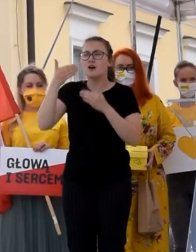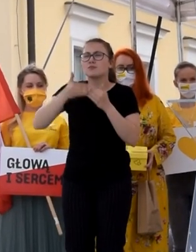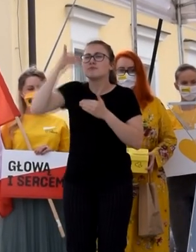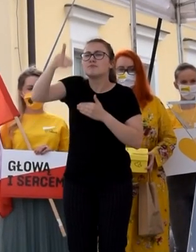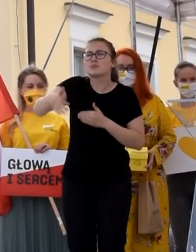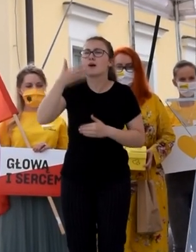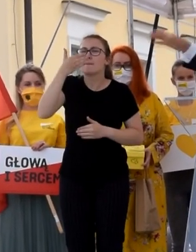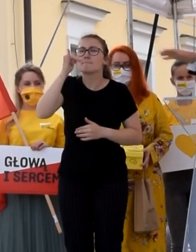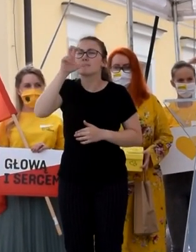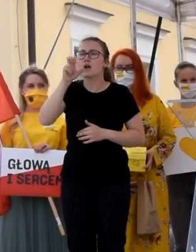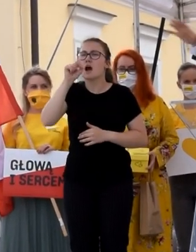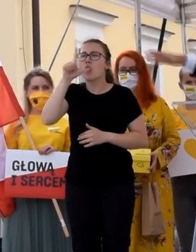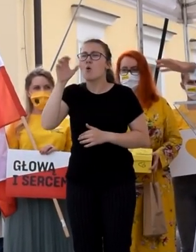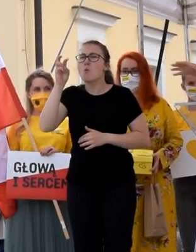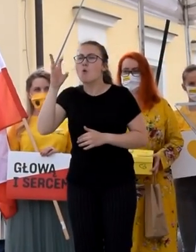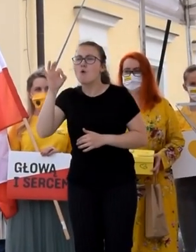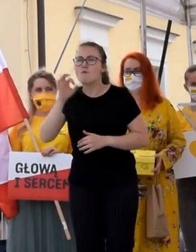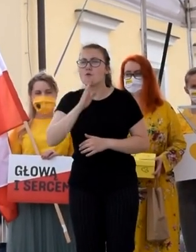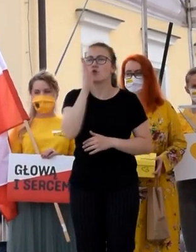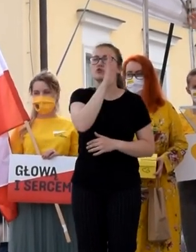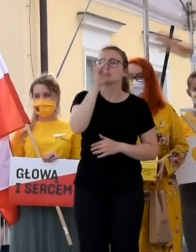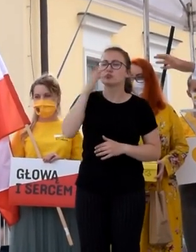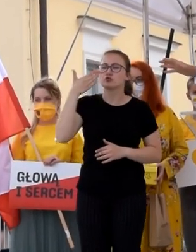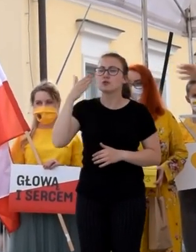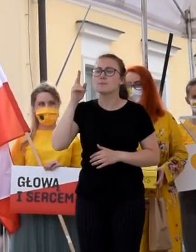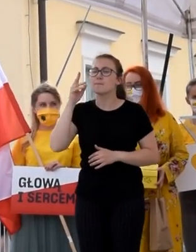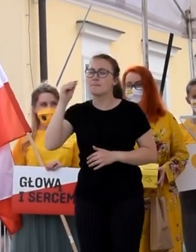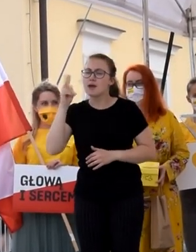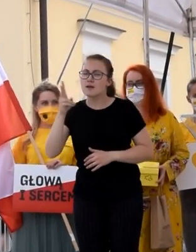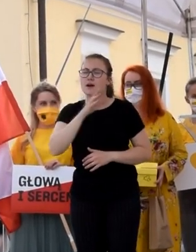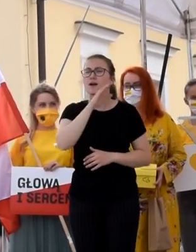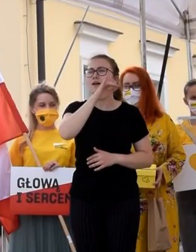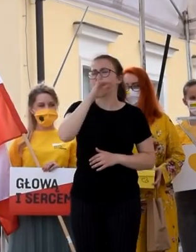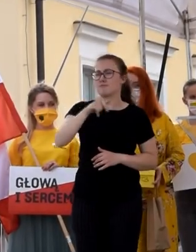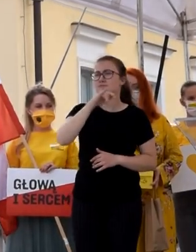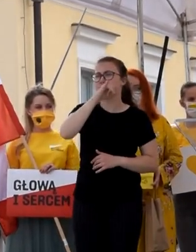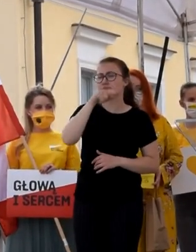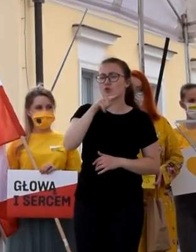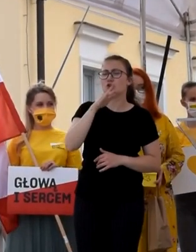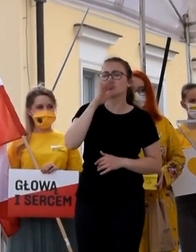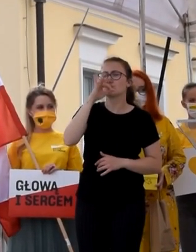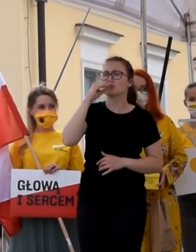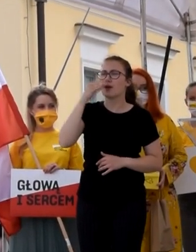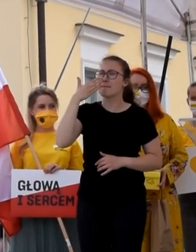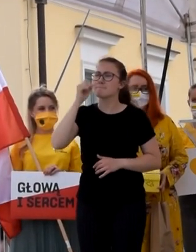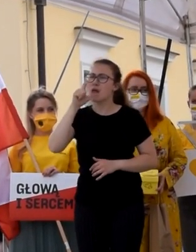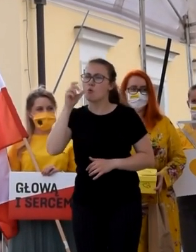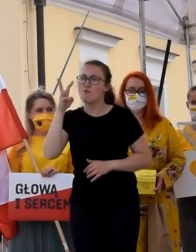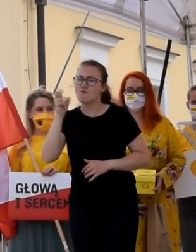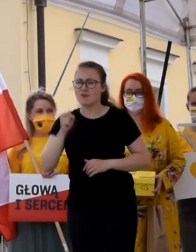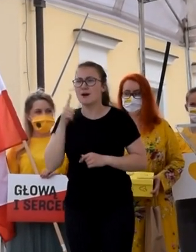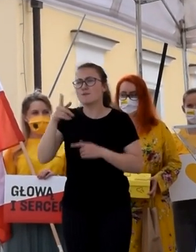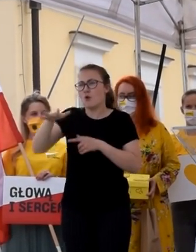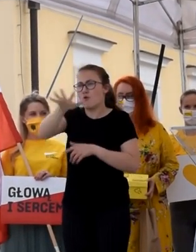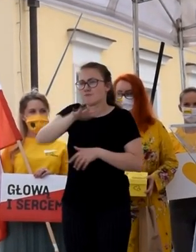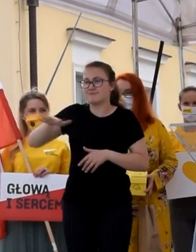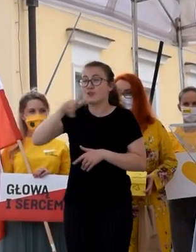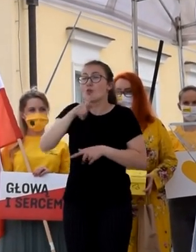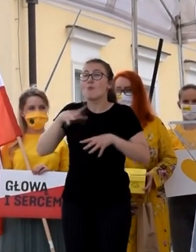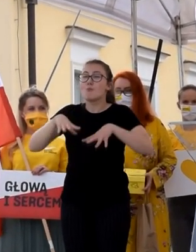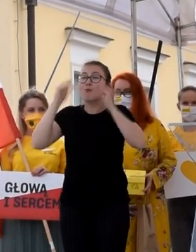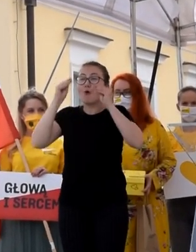do Szymek, do Jałówki, na Siemianówkę, w tamte strony. To początki dziennikarskiej